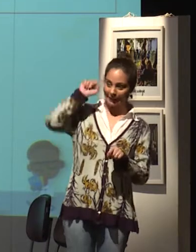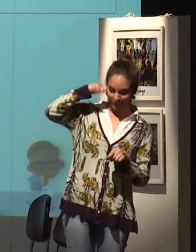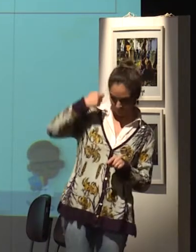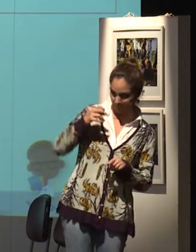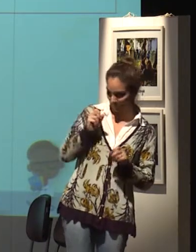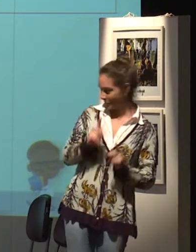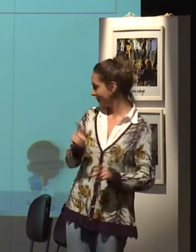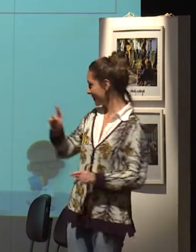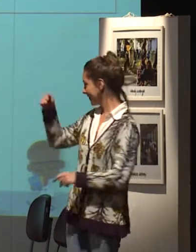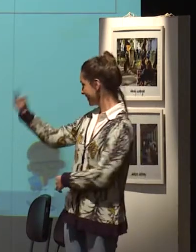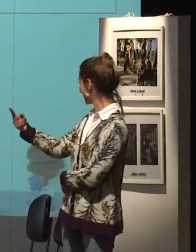Surdo e também negro.